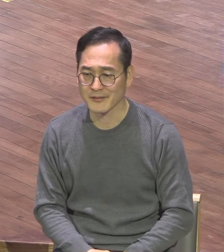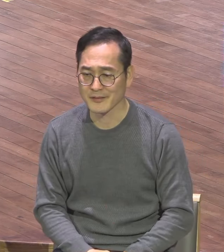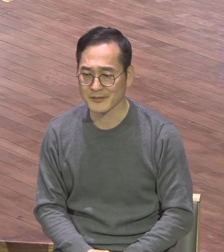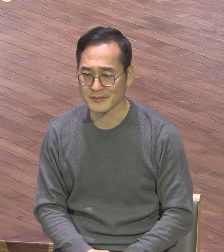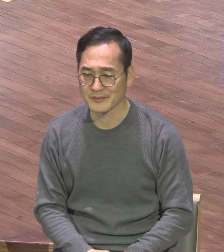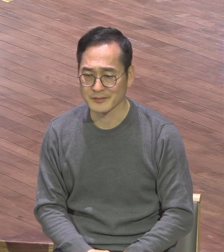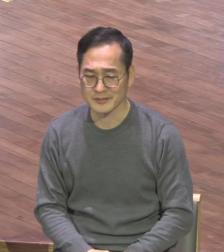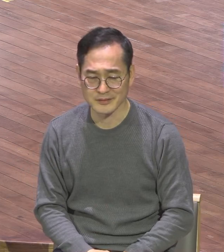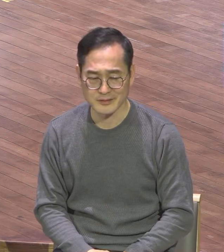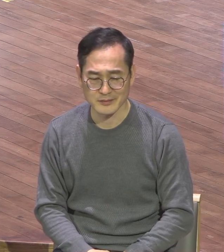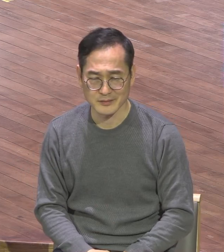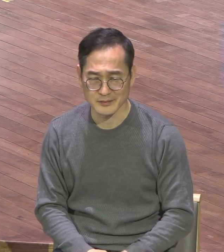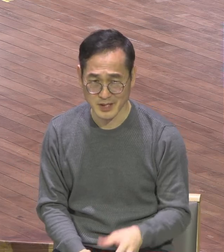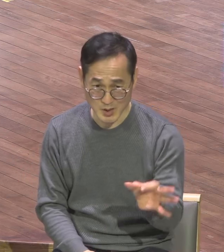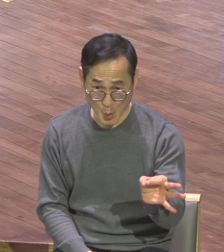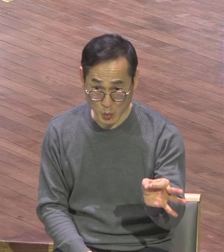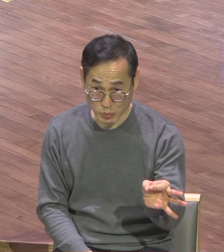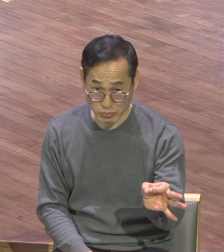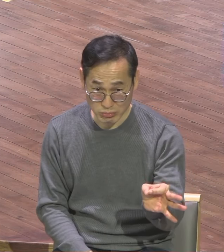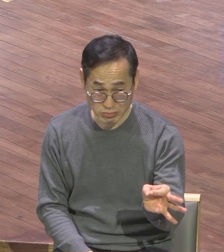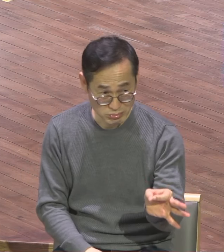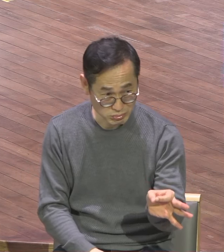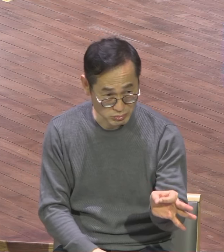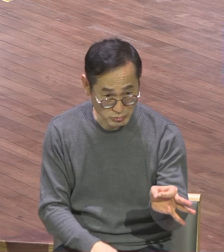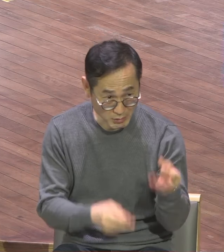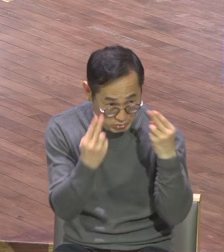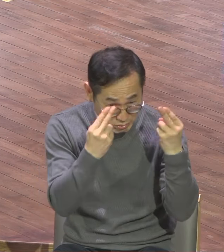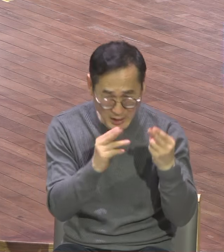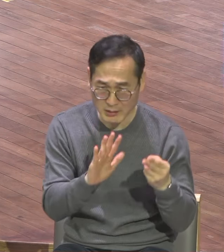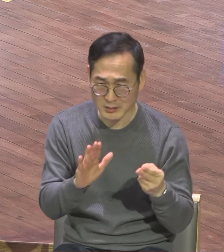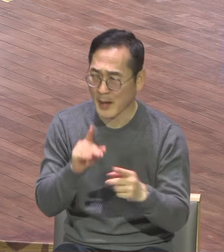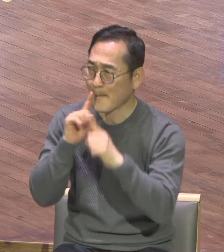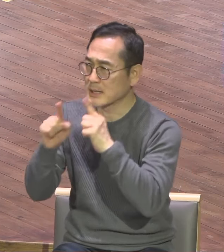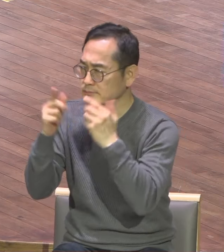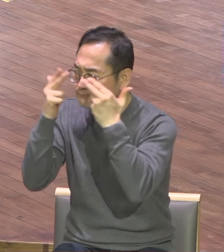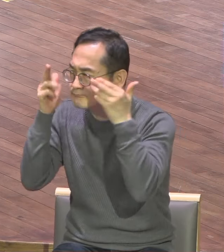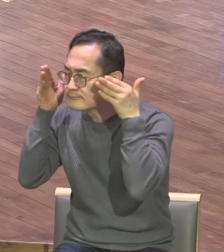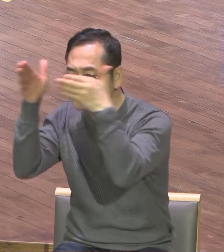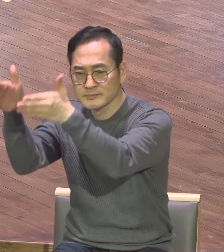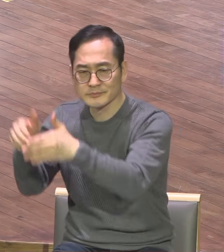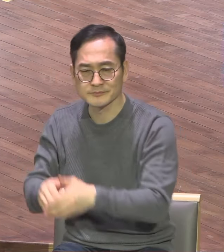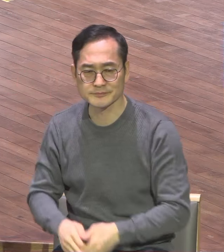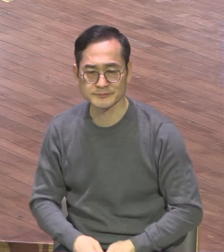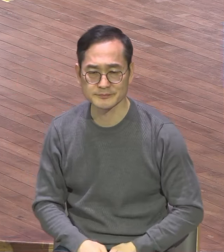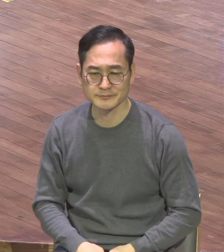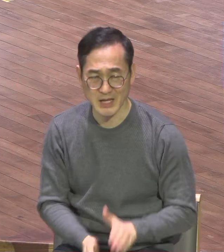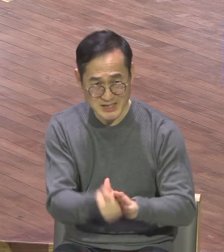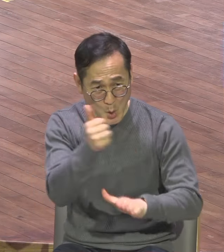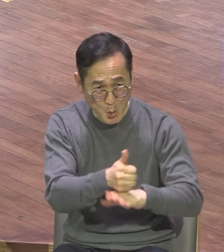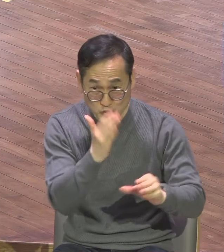여러분, 돈 중심이 아니잖아요. 말씀 중심, 말씀. 세상 성공 중심이 아니잖아요. 말씀 중심.